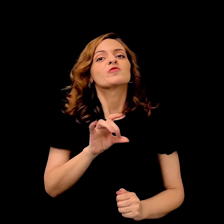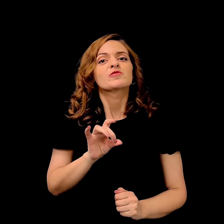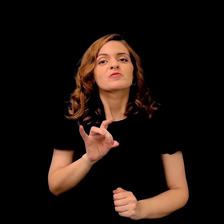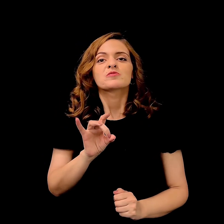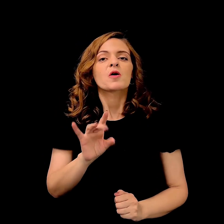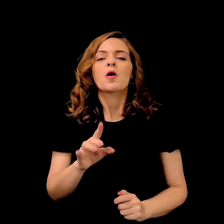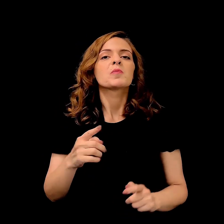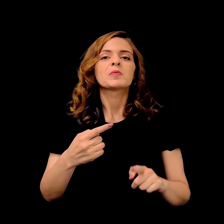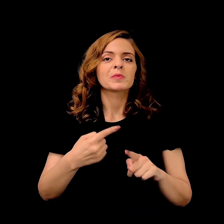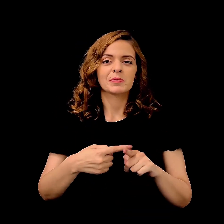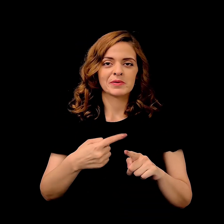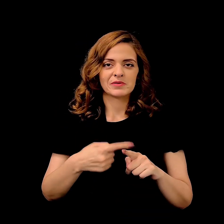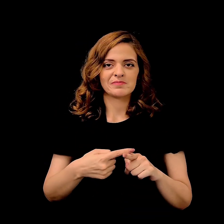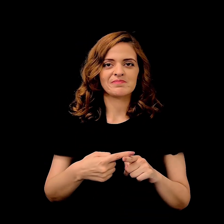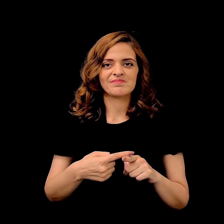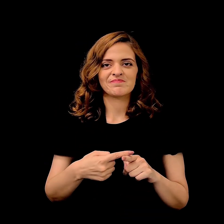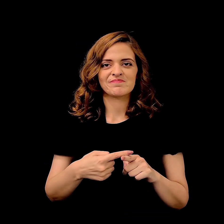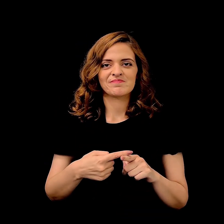excepcionalmente,